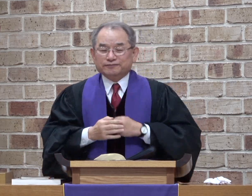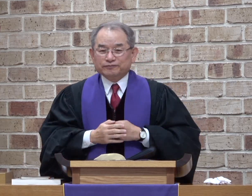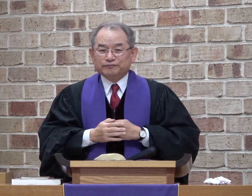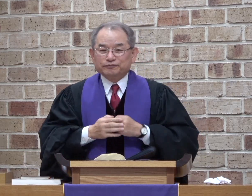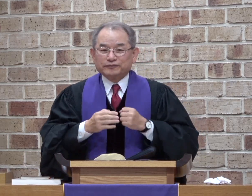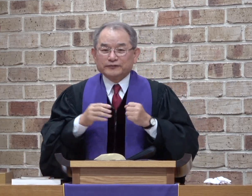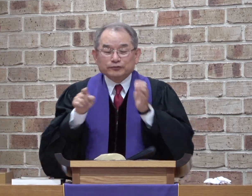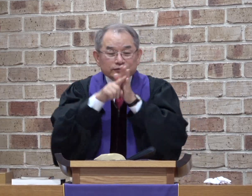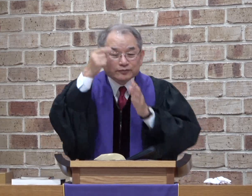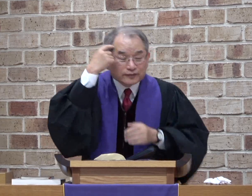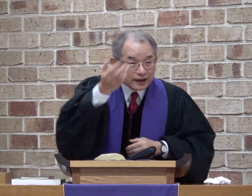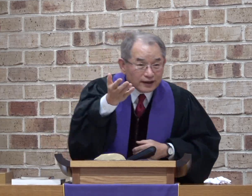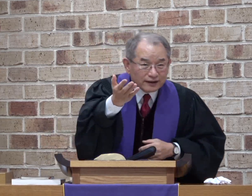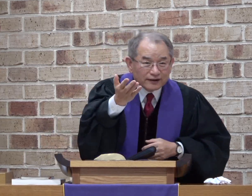믿으십니까?